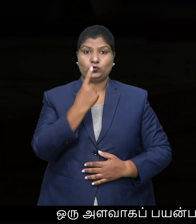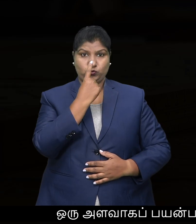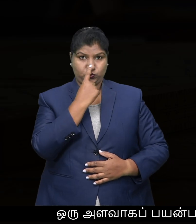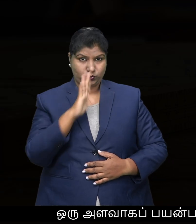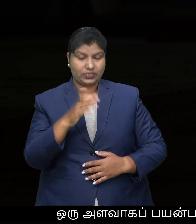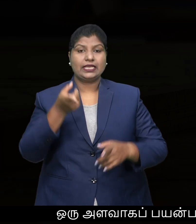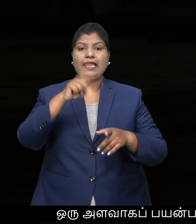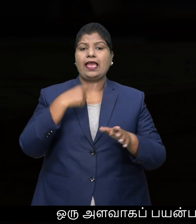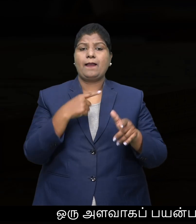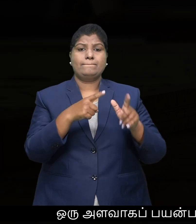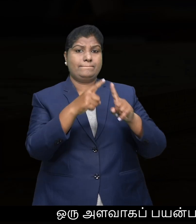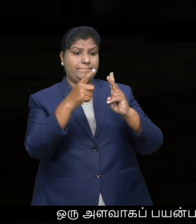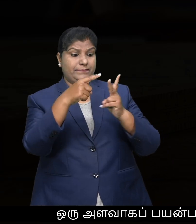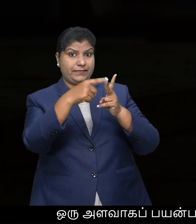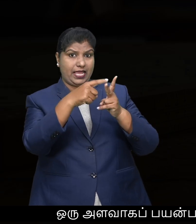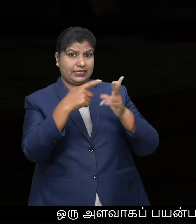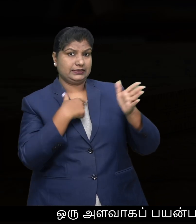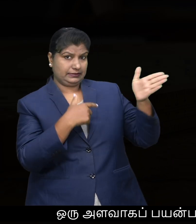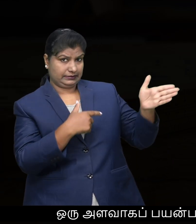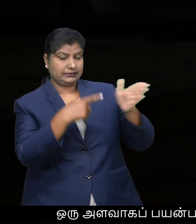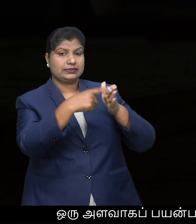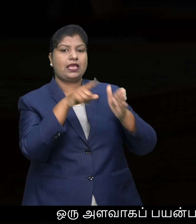அளவாக பயன்படுத்த முடிவு செய்தனர்.